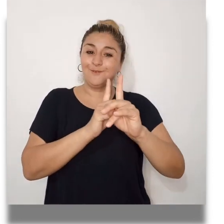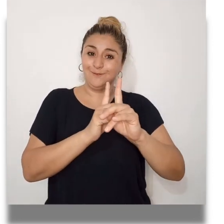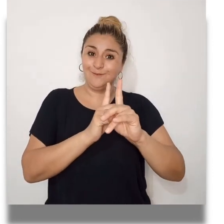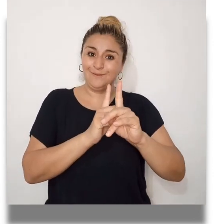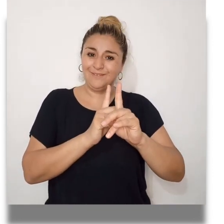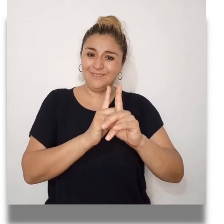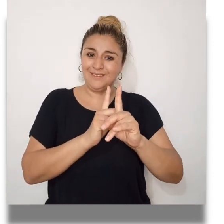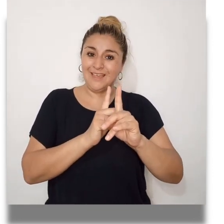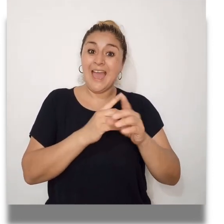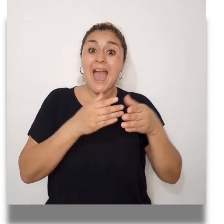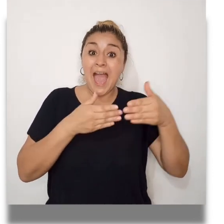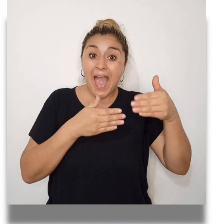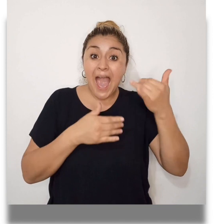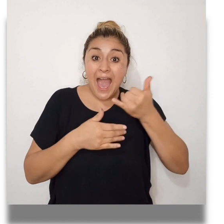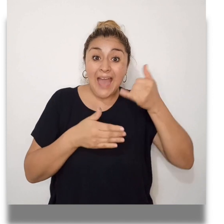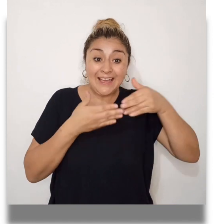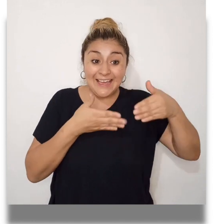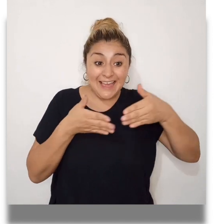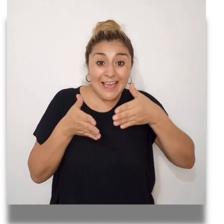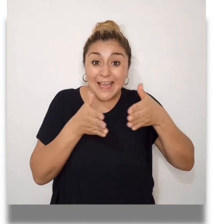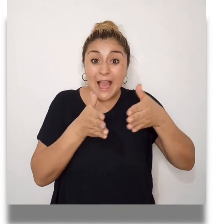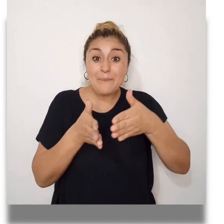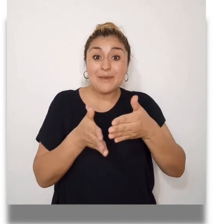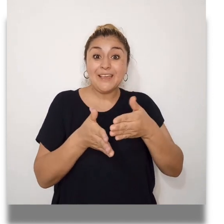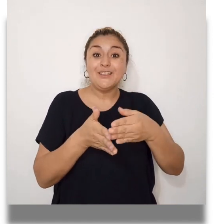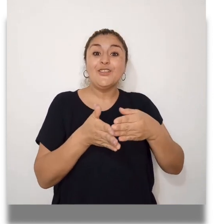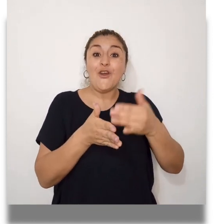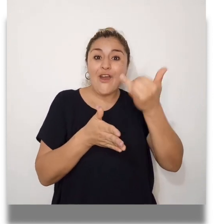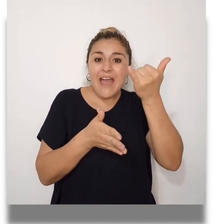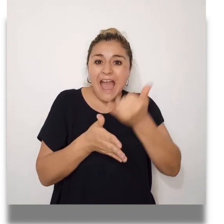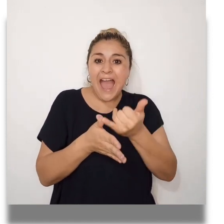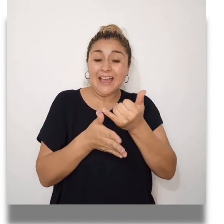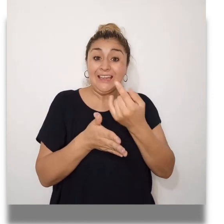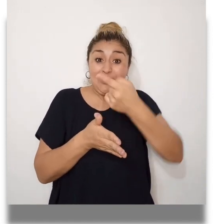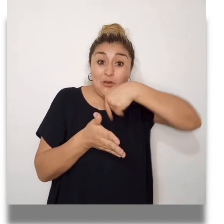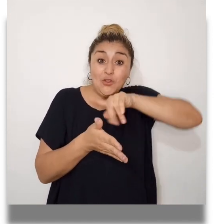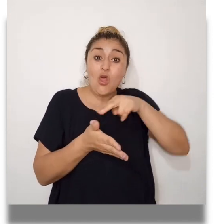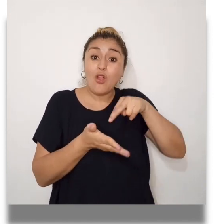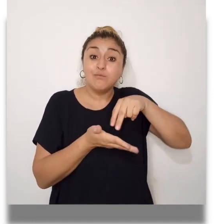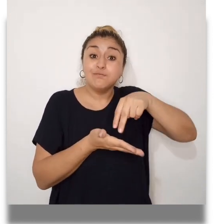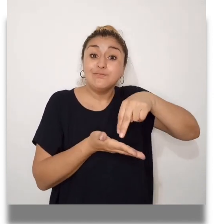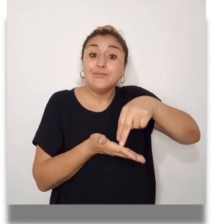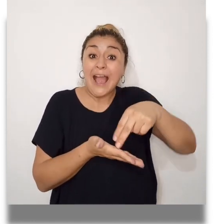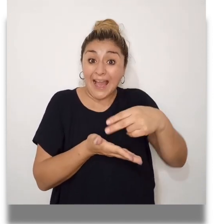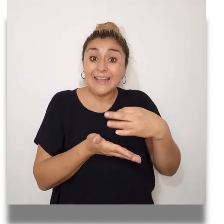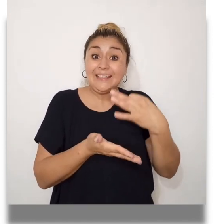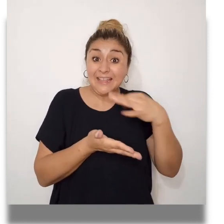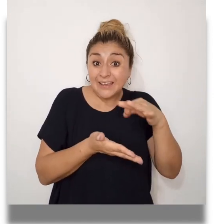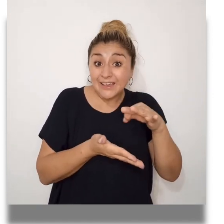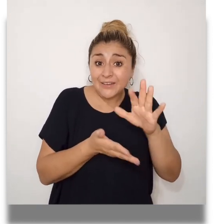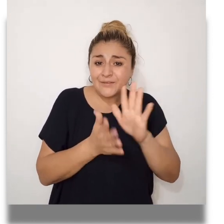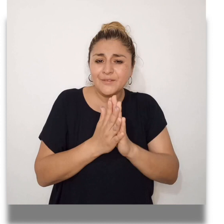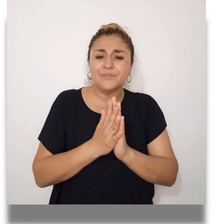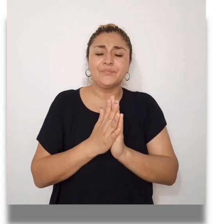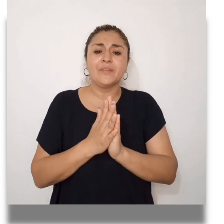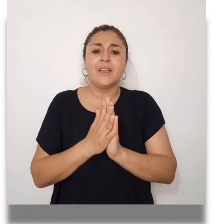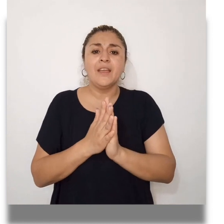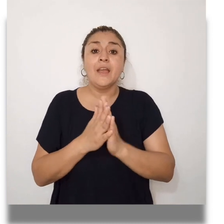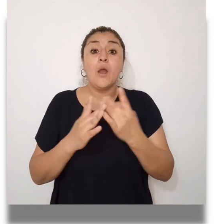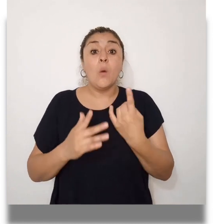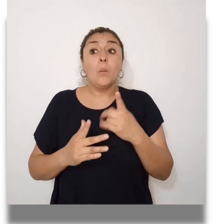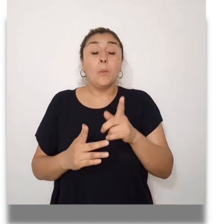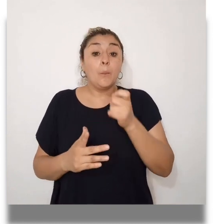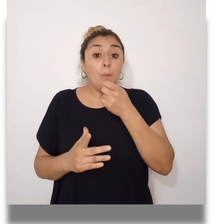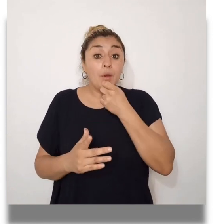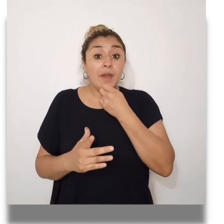su camino. Quand la personne décide de sortir de l'ignorance. Cuando la persona decide